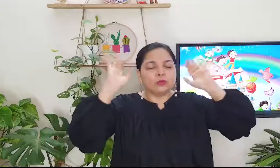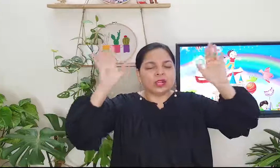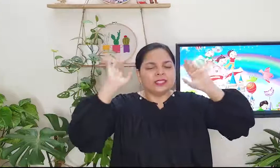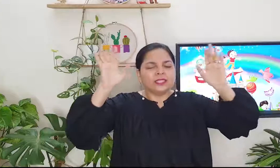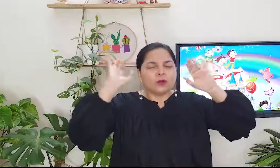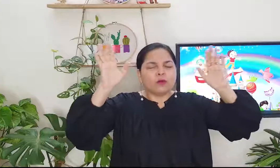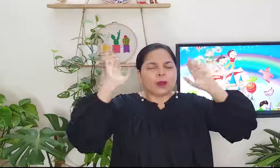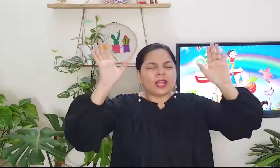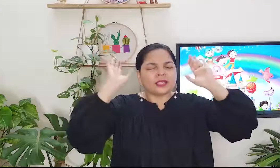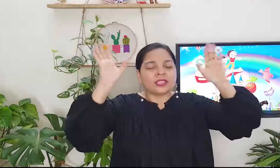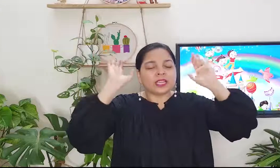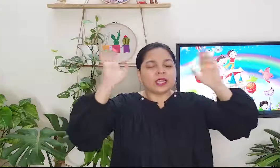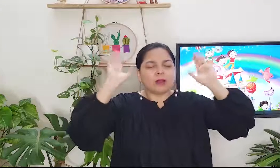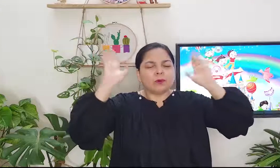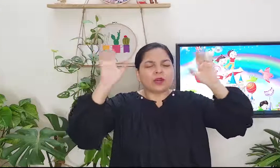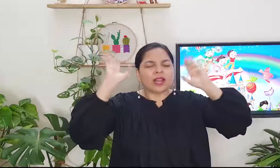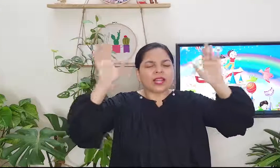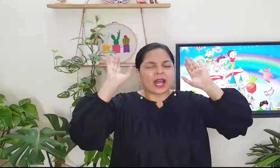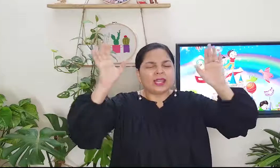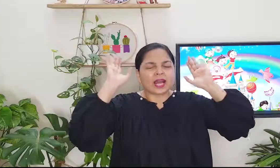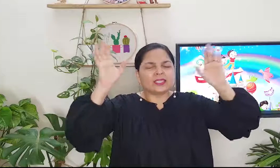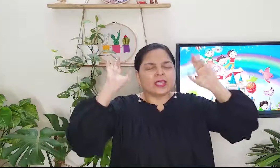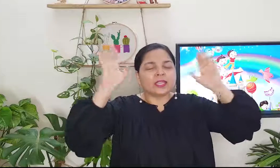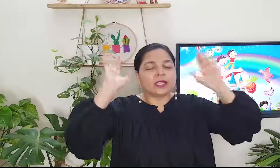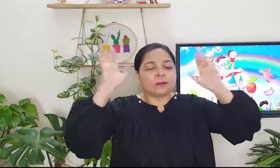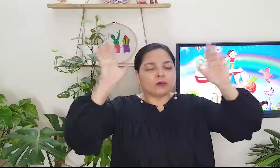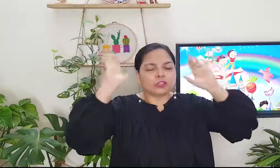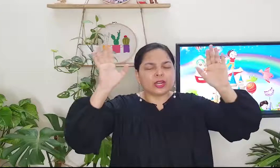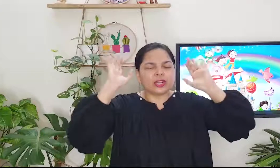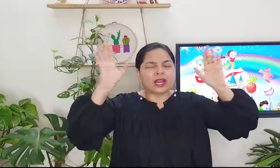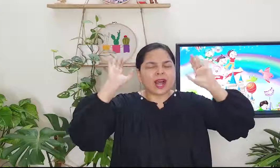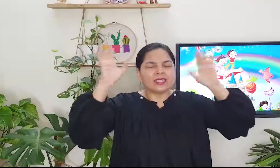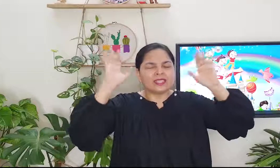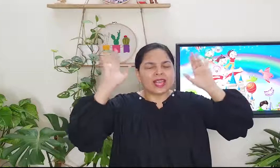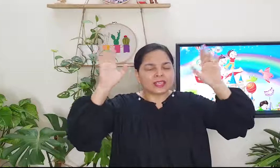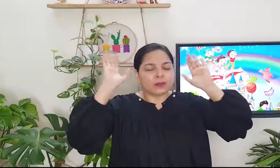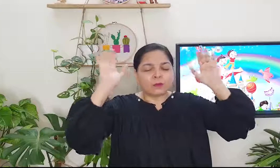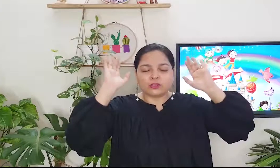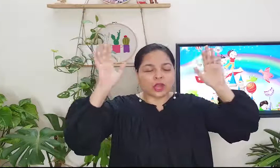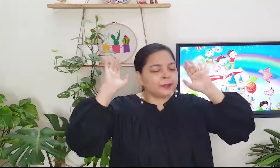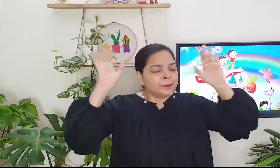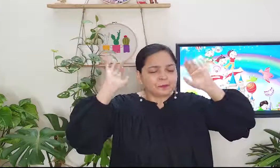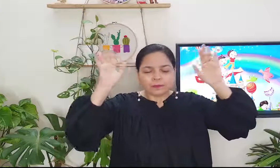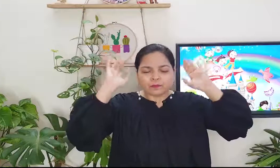नामे हालेलुया। रे बोंद्राला बागरा टेके बो साकारा सा हांद्रे आला करी टेके बो साकारा सा हांद्रे